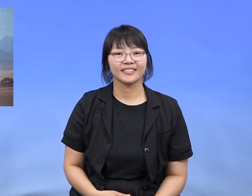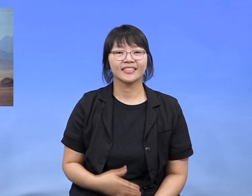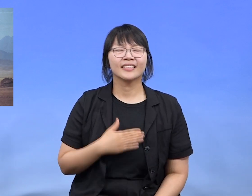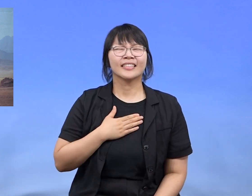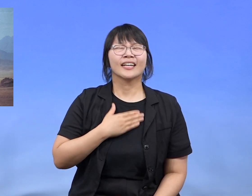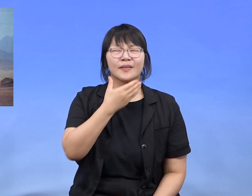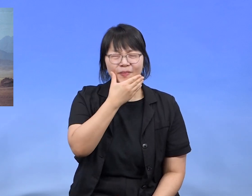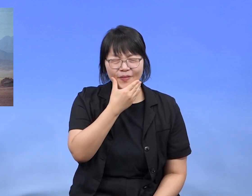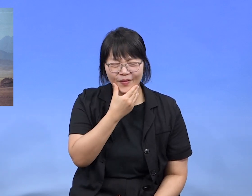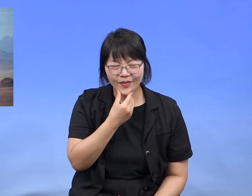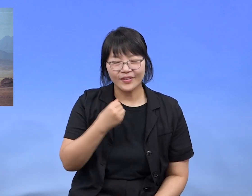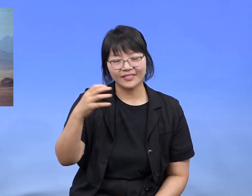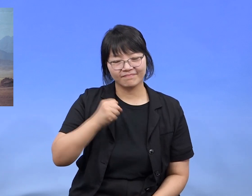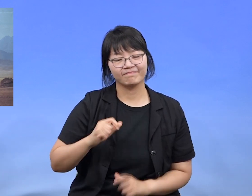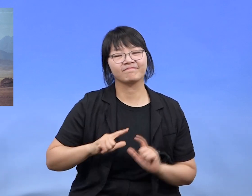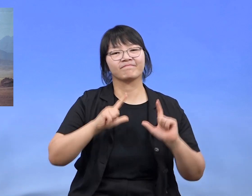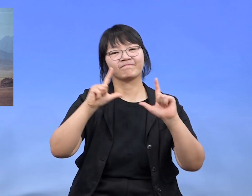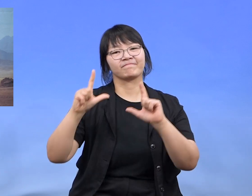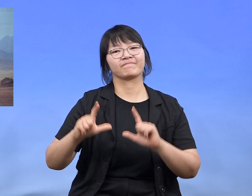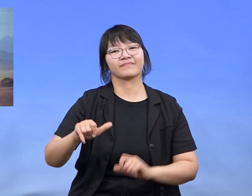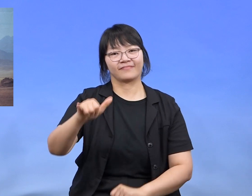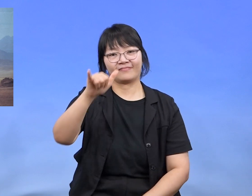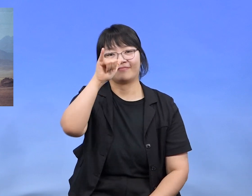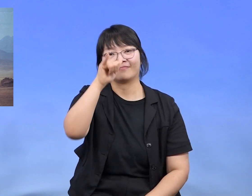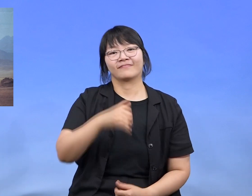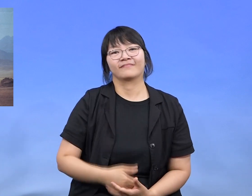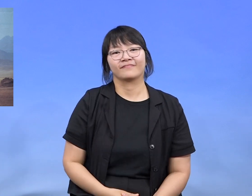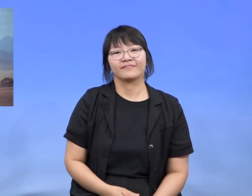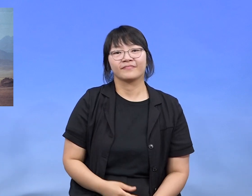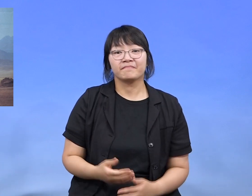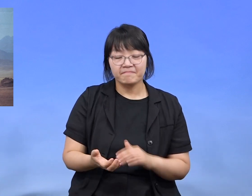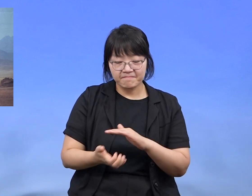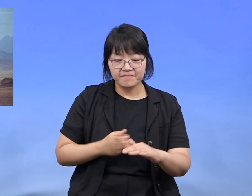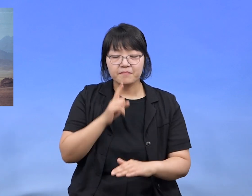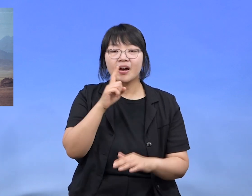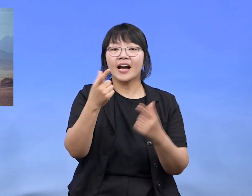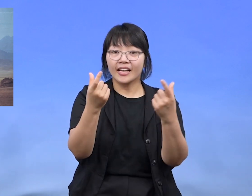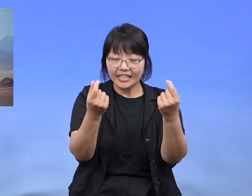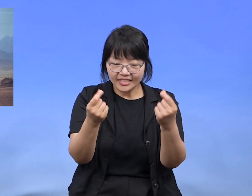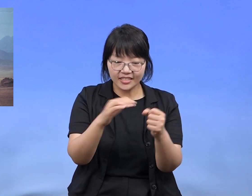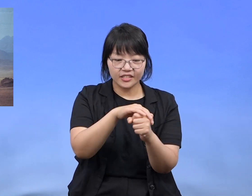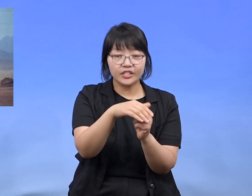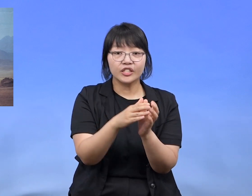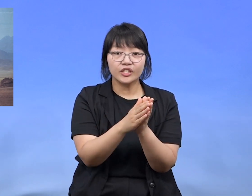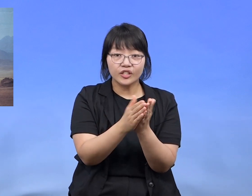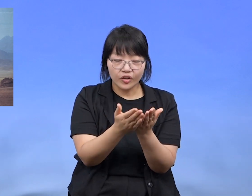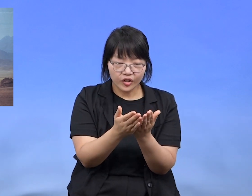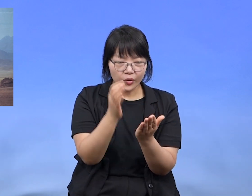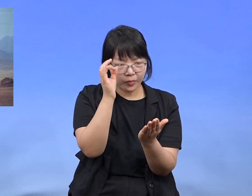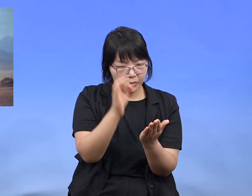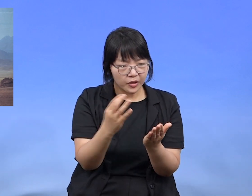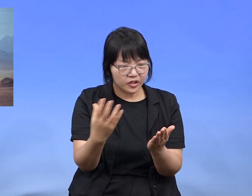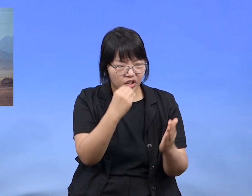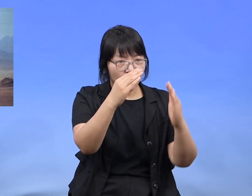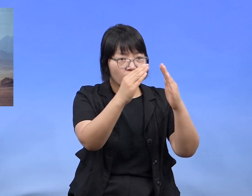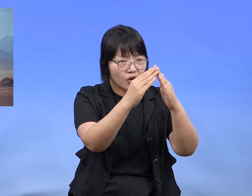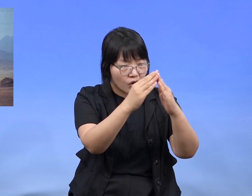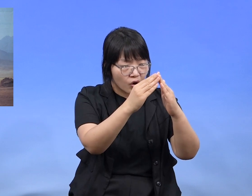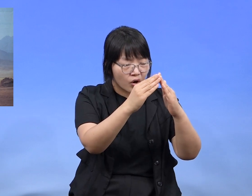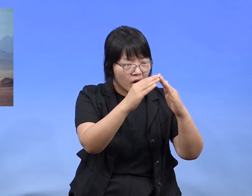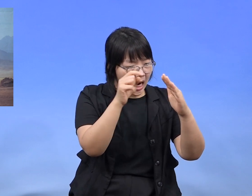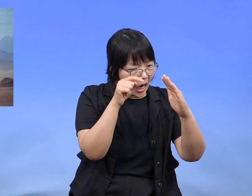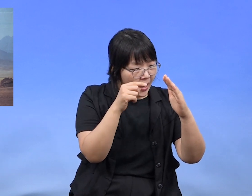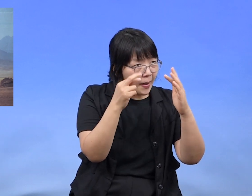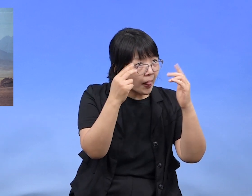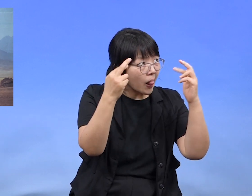우리가 누리고 있는 것이에요. 이미 말씀드린 것처럼 성소 안에는 창문이 없었습니다. 그래서